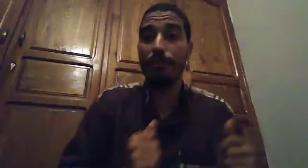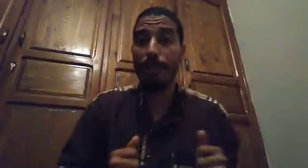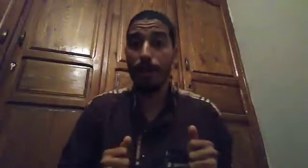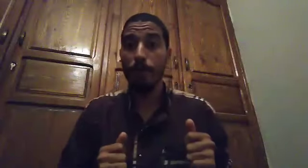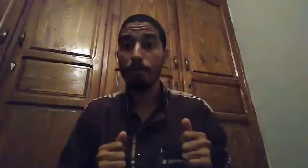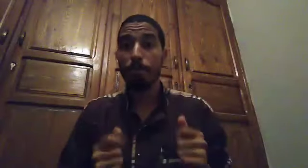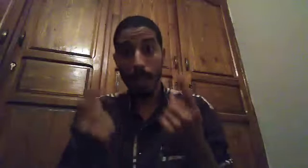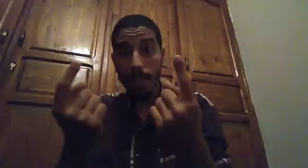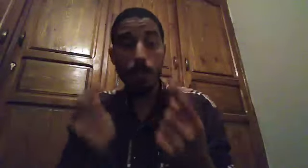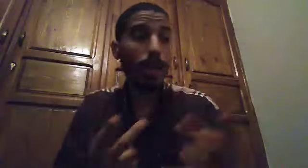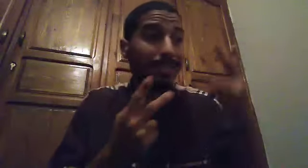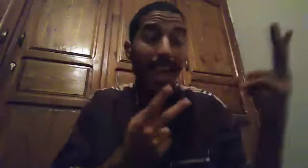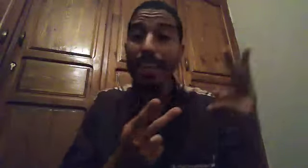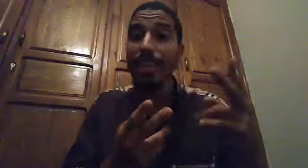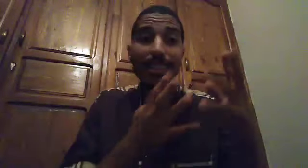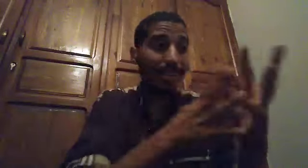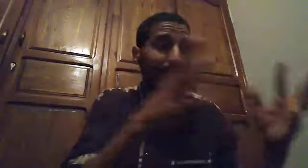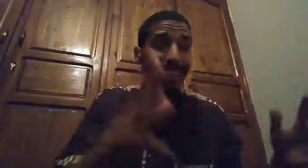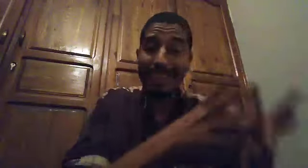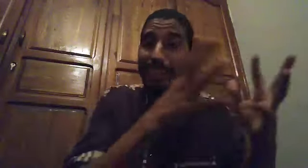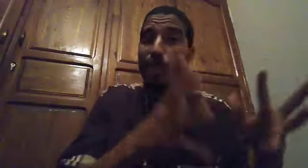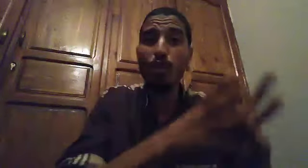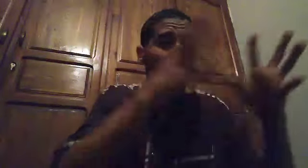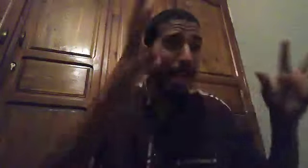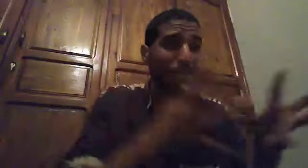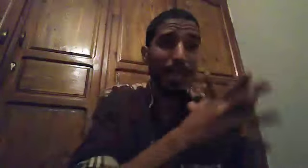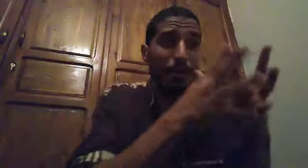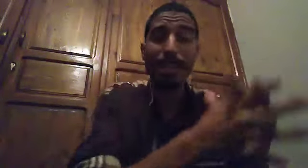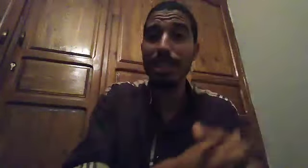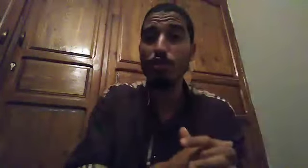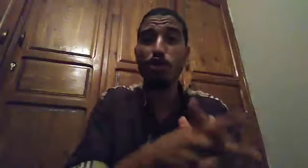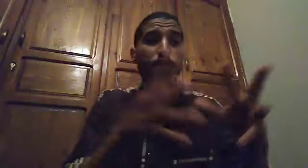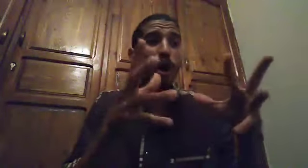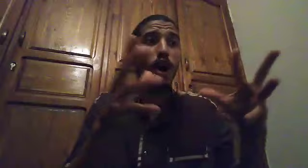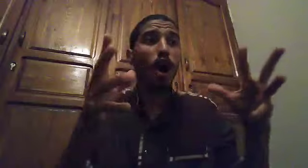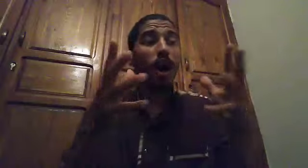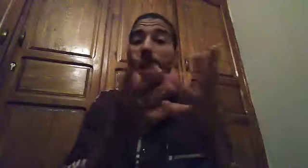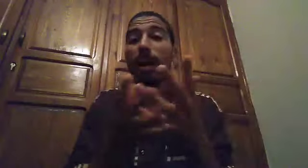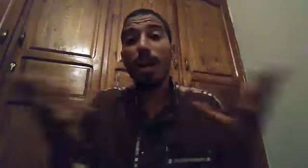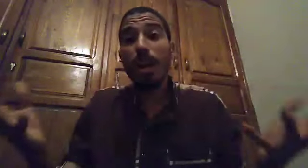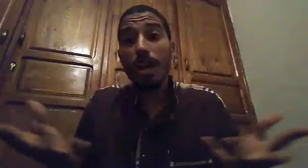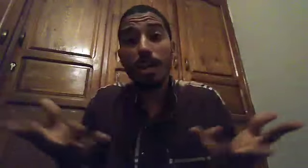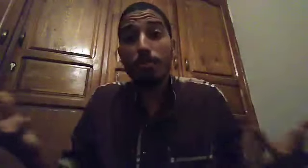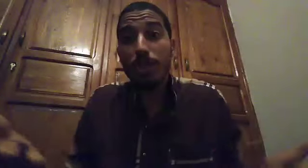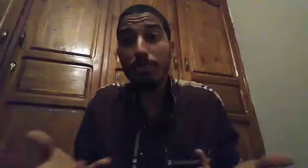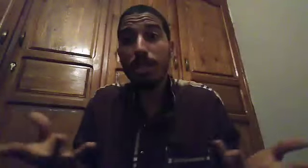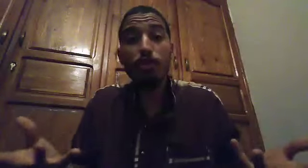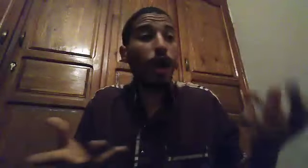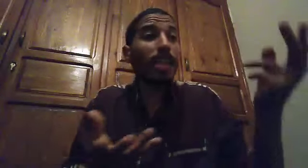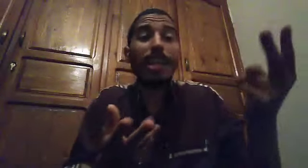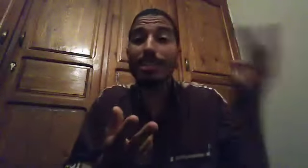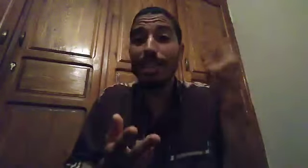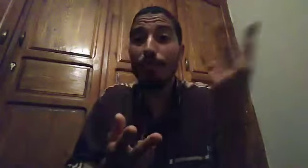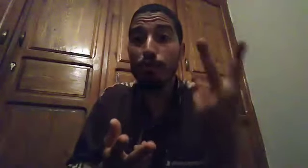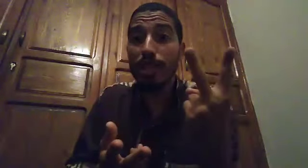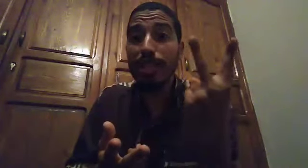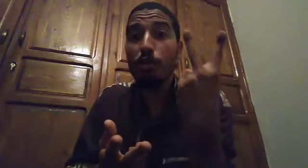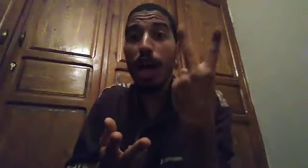الفينال. هذه الاولى. ثانيا داك الضغط اللي عليه اليوم واللاعبين اللي محاصرينه اليوم راه شبيتي مازال، ومع ذلك صنع لك فرصتين